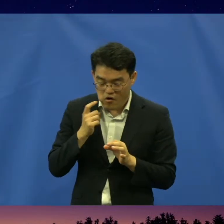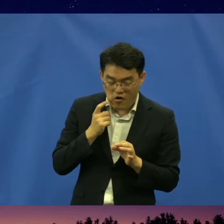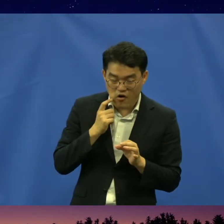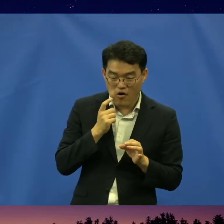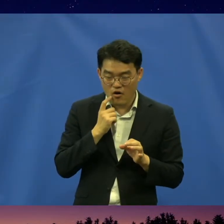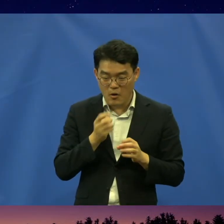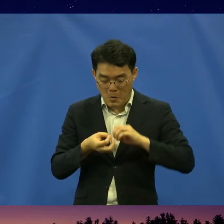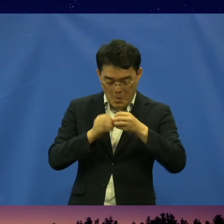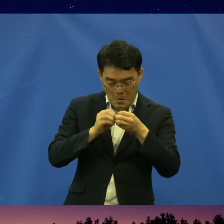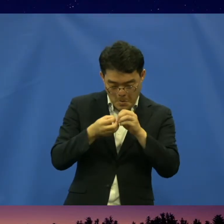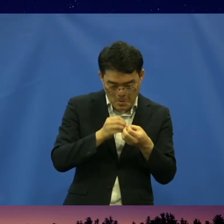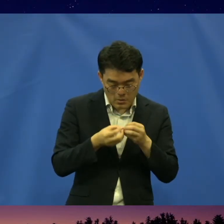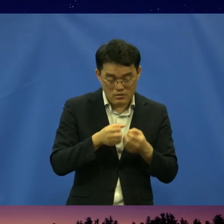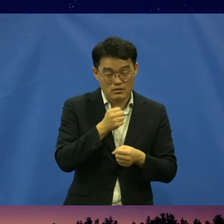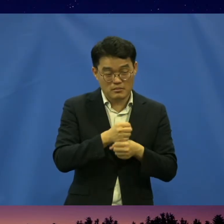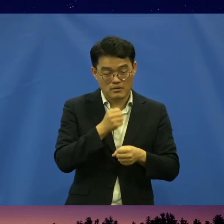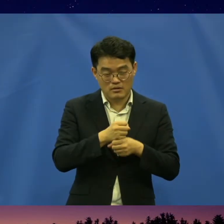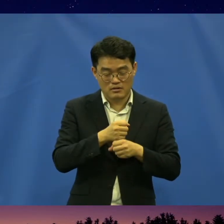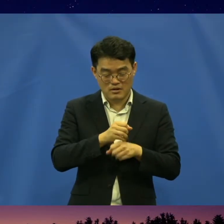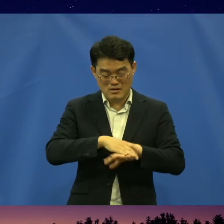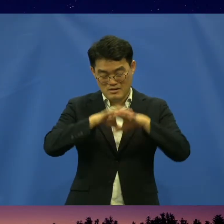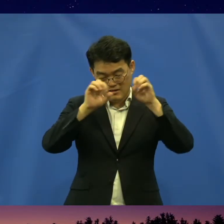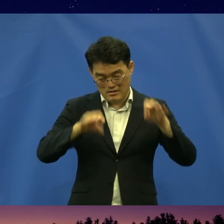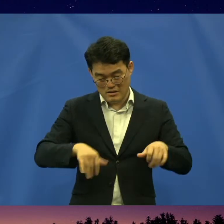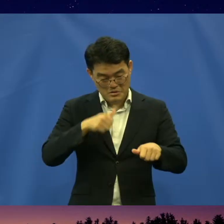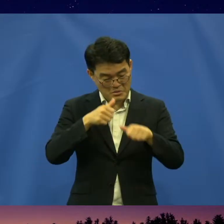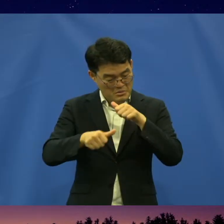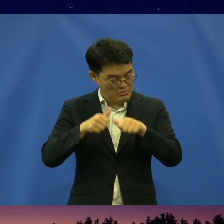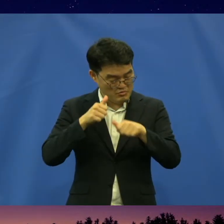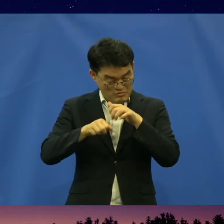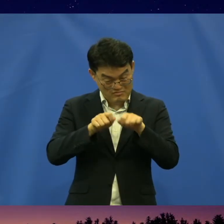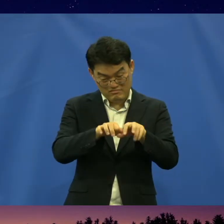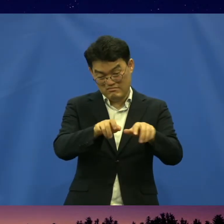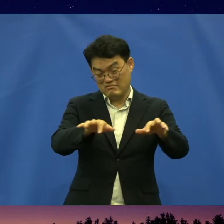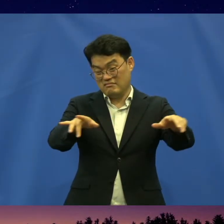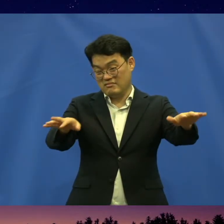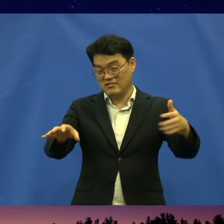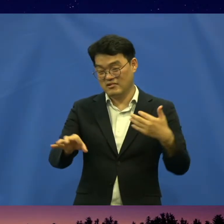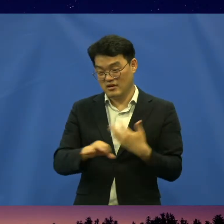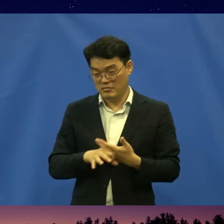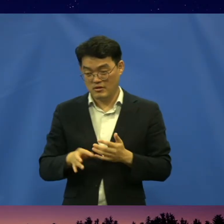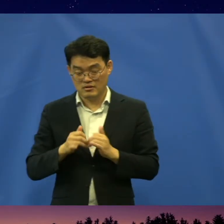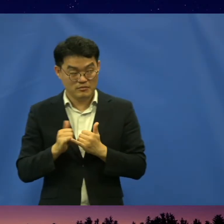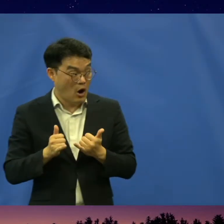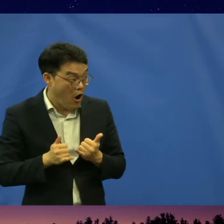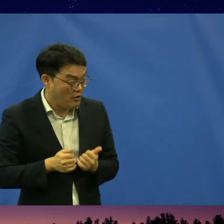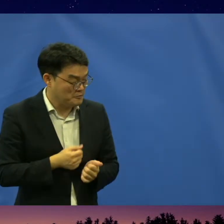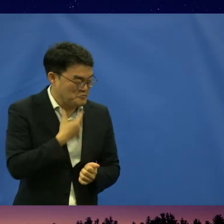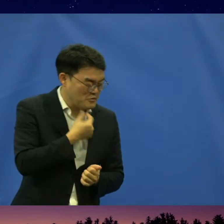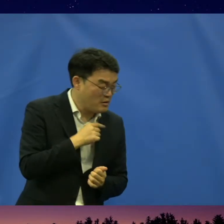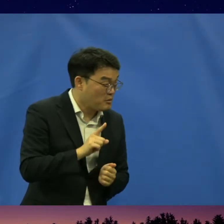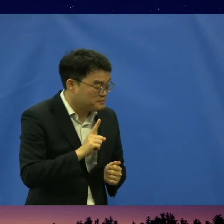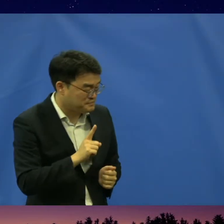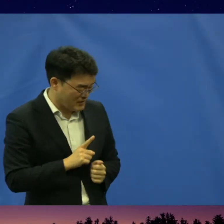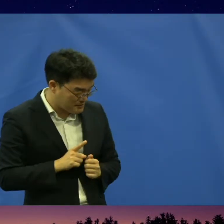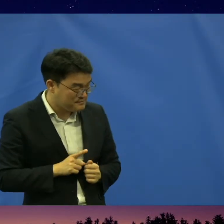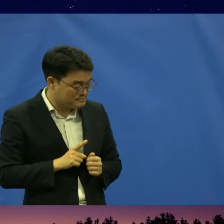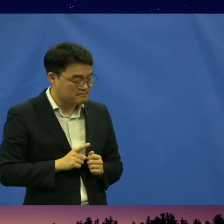마귀는 쓸데없는 소문을 퍼뜨리고 사람들이 뒤엉켜 싸움박질 하도록 유도합니다. 여러분, 별 중요한 것이 아닌 것에 대해서는 그냥